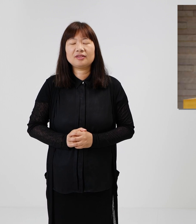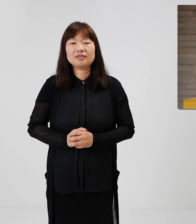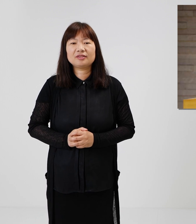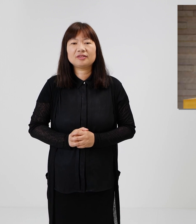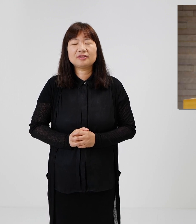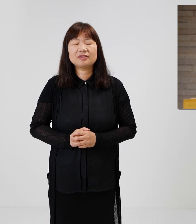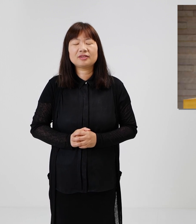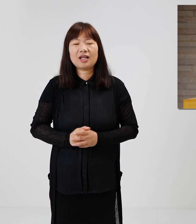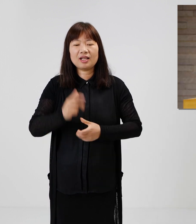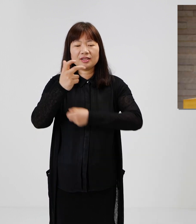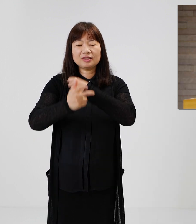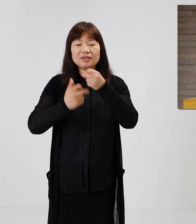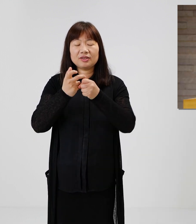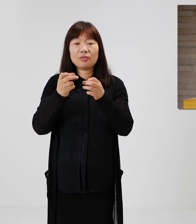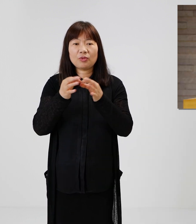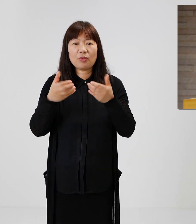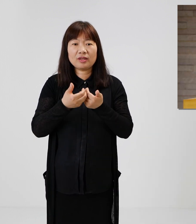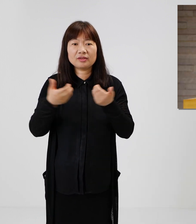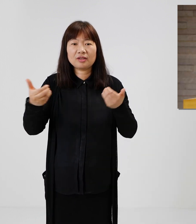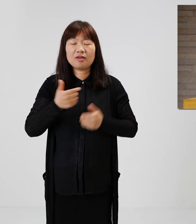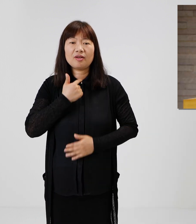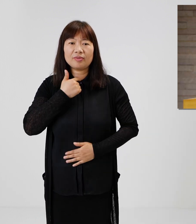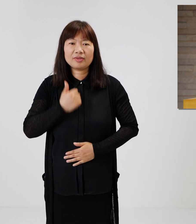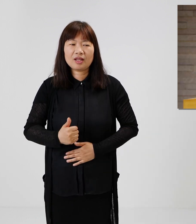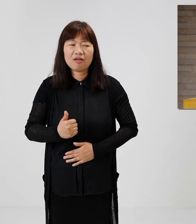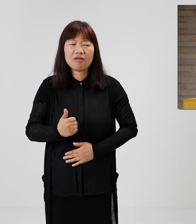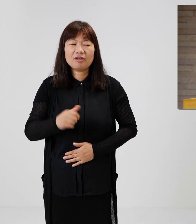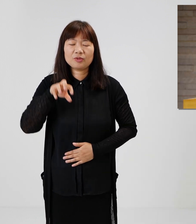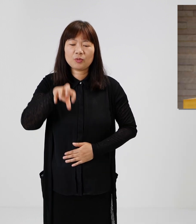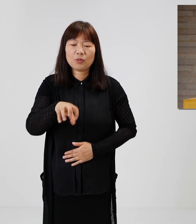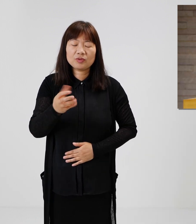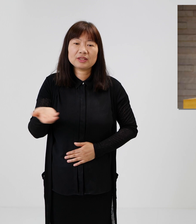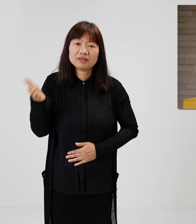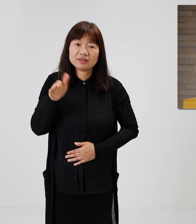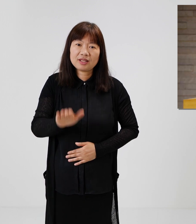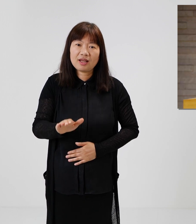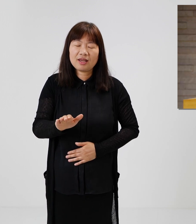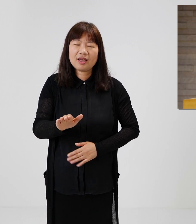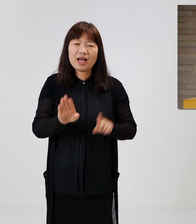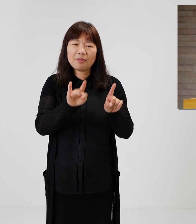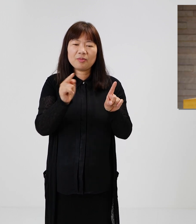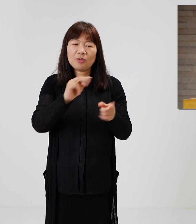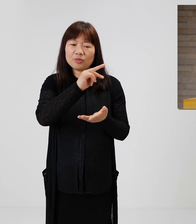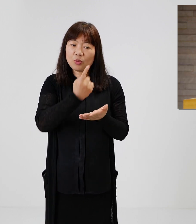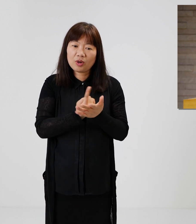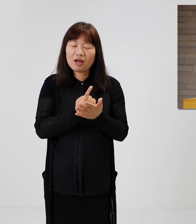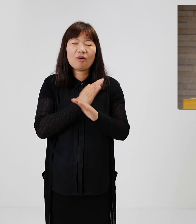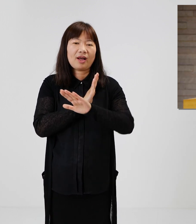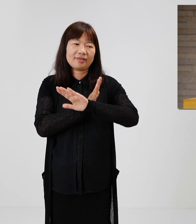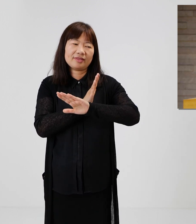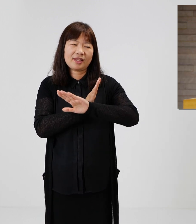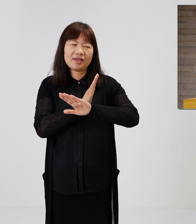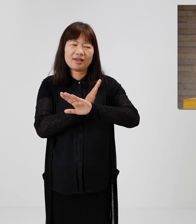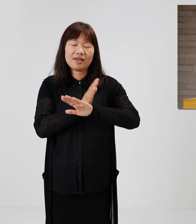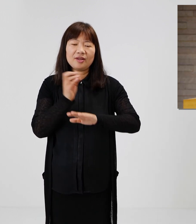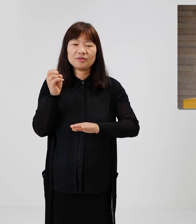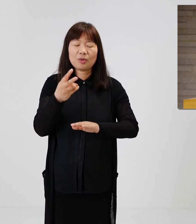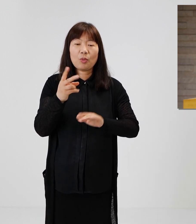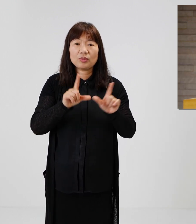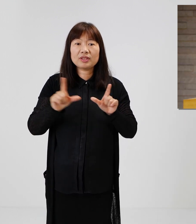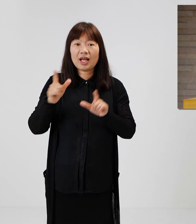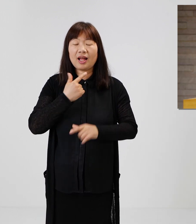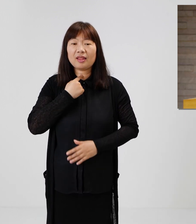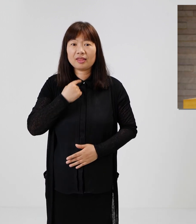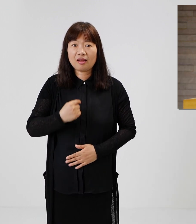하물며 70년을 떠나 있던 땅인데 단박에 돌아올 수도 없고 또